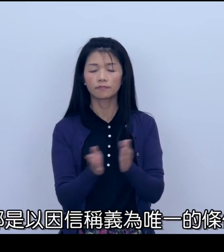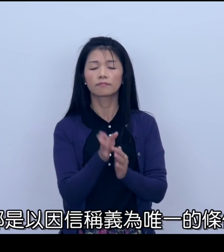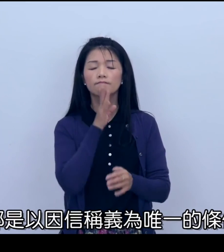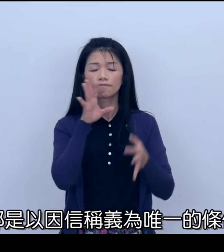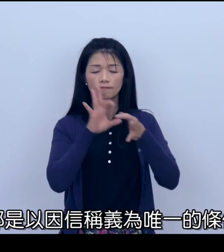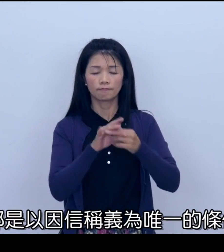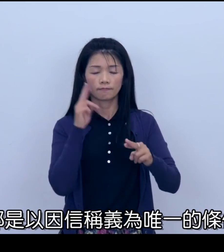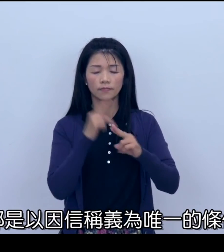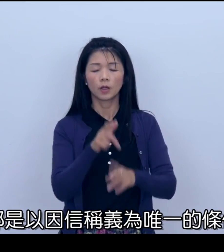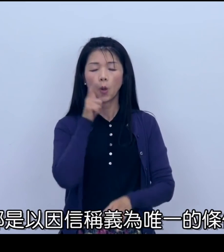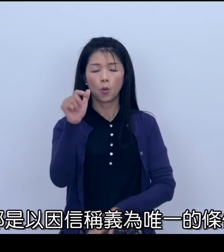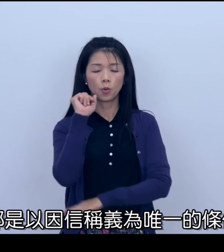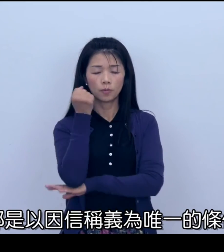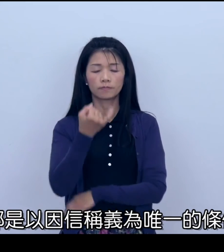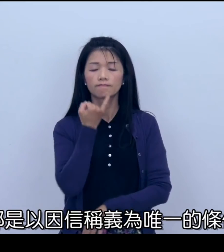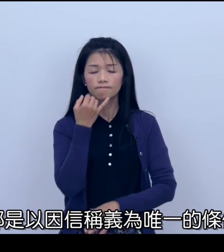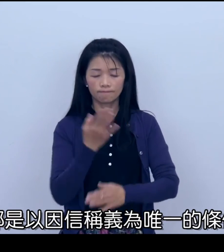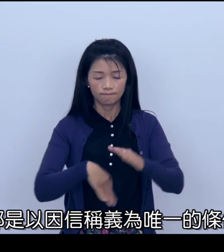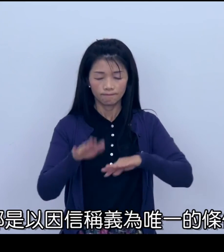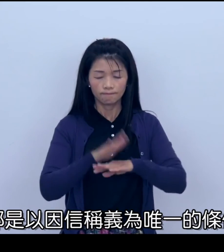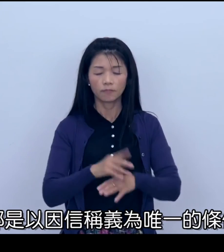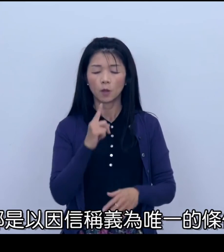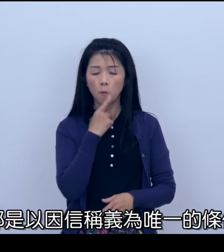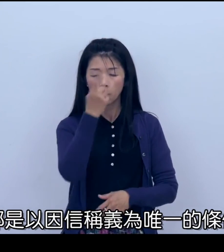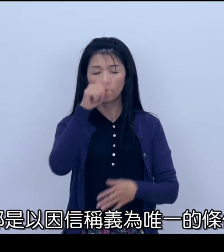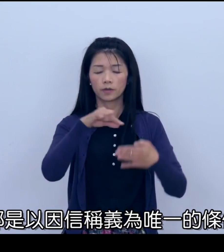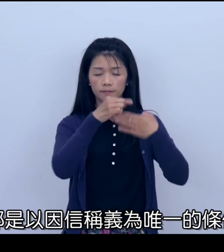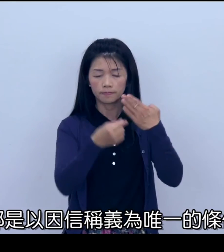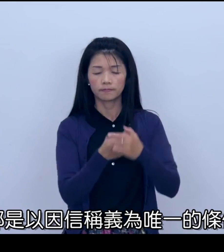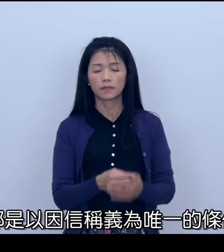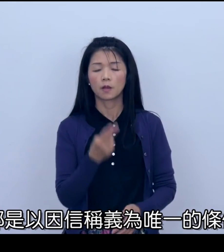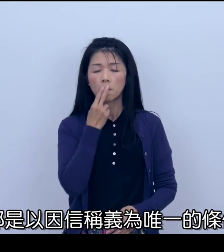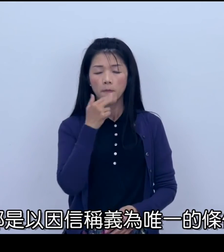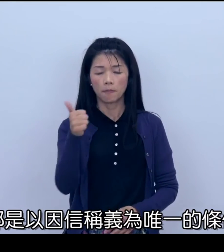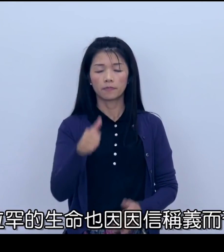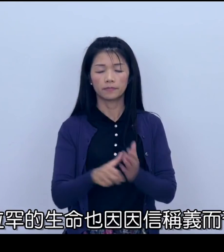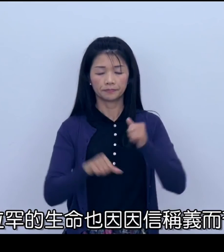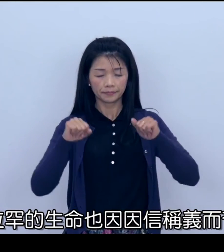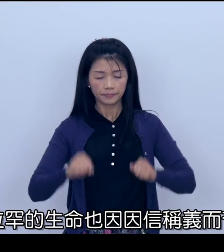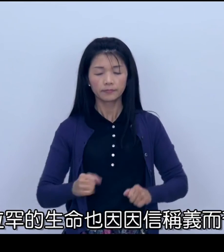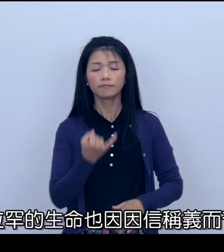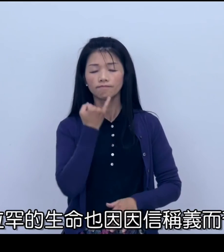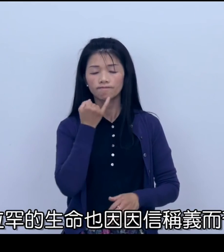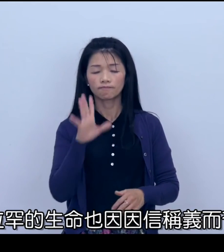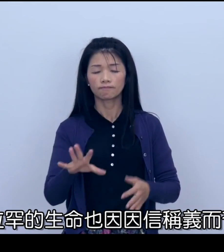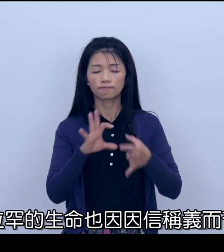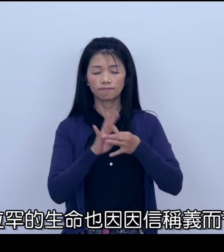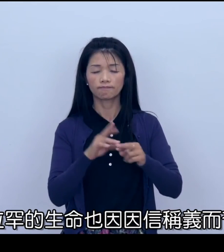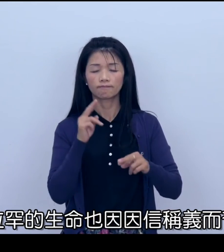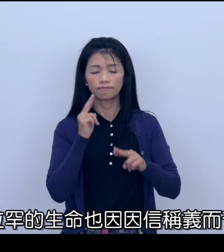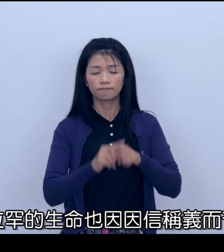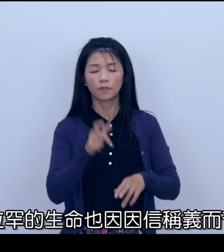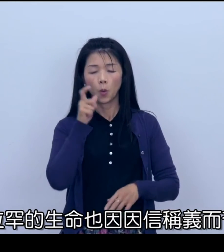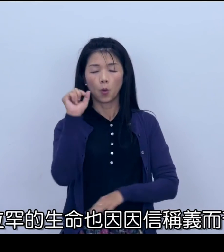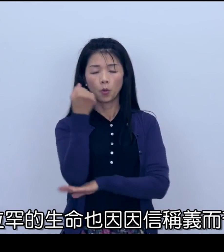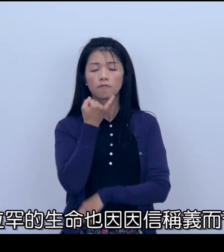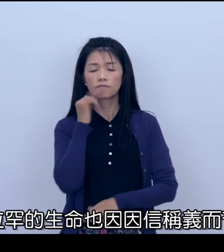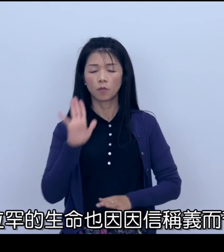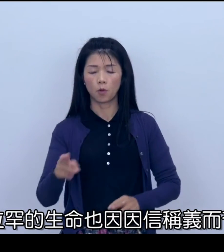是以因信称义为唯一的条件。亚伯拉罕的生命也因因信称义